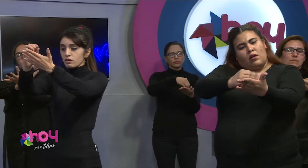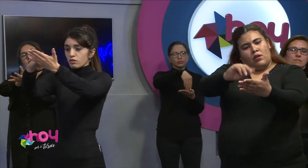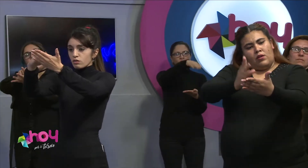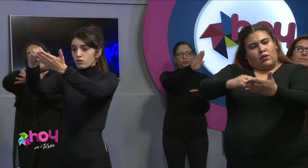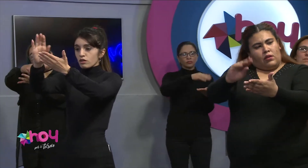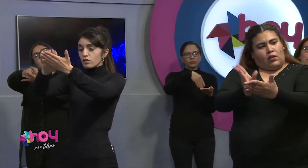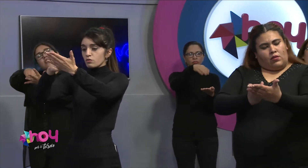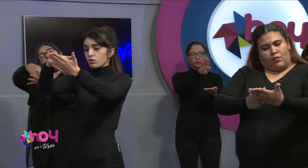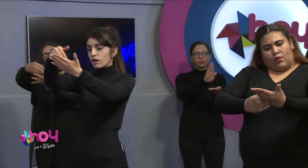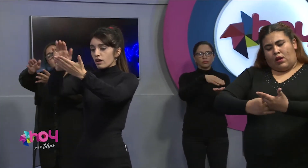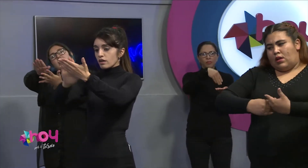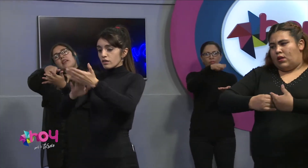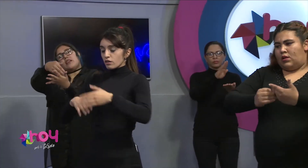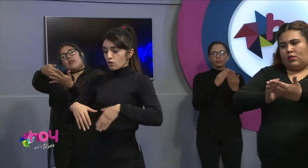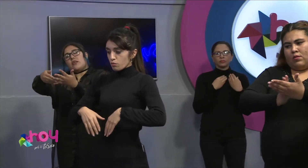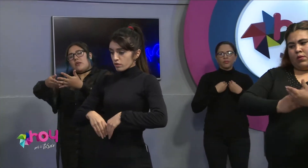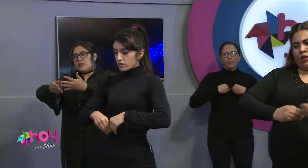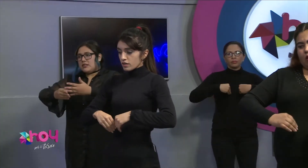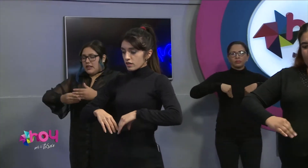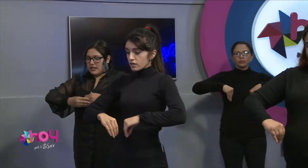artesanos que en tu cálido paisaje se